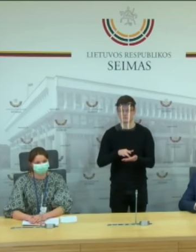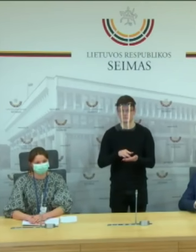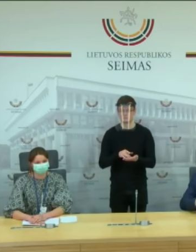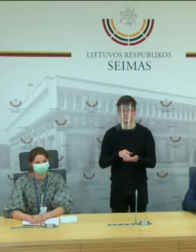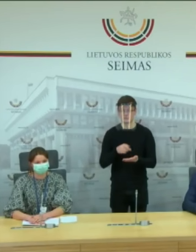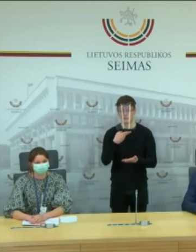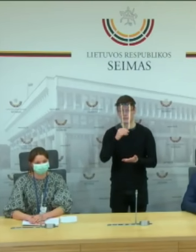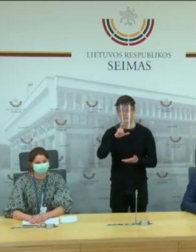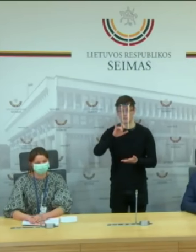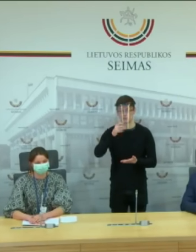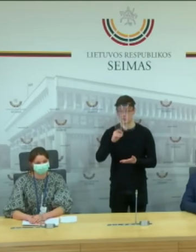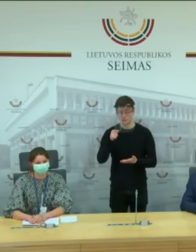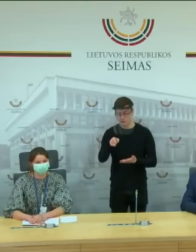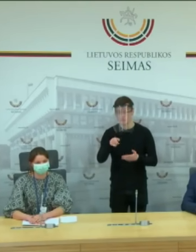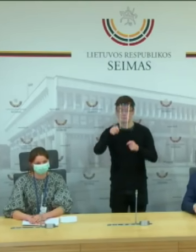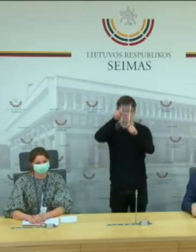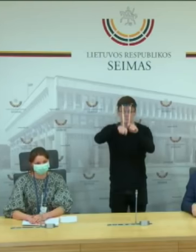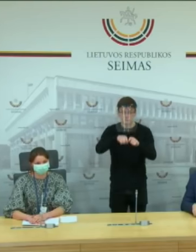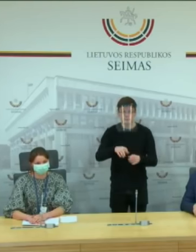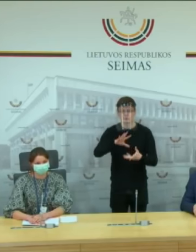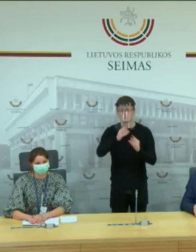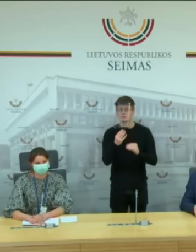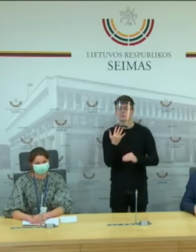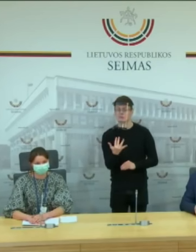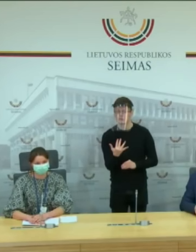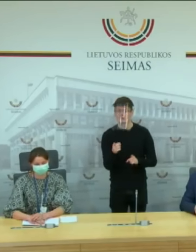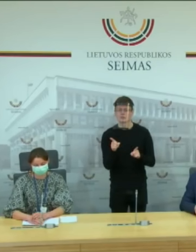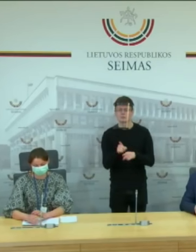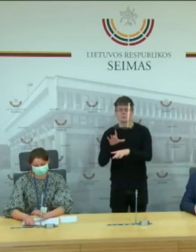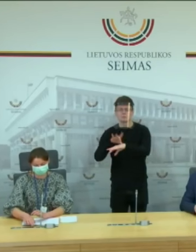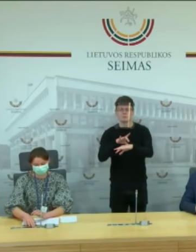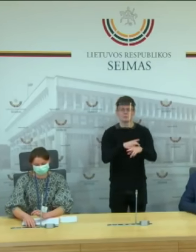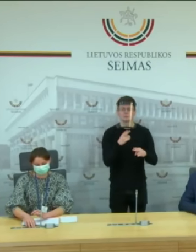tyrimų, tyriant pačius gyventojus ir kiek iš jų nustatyta sergančiųjų?